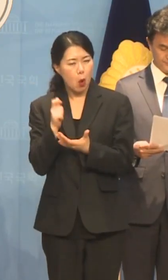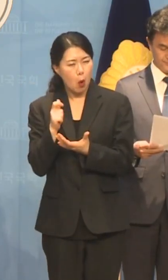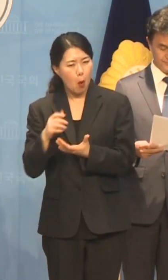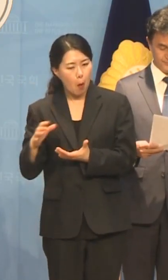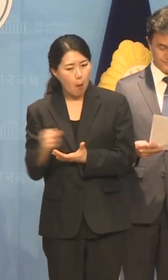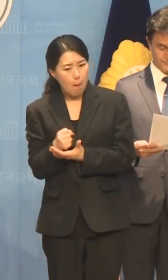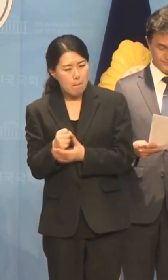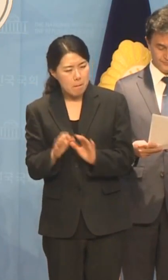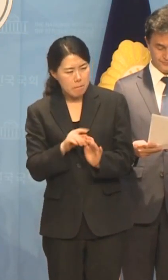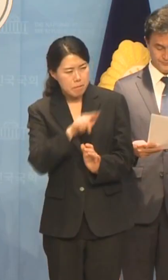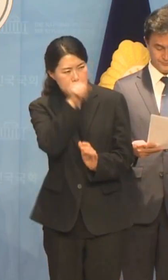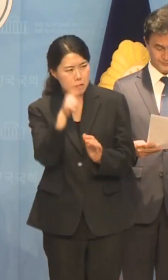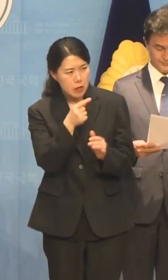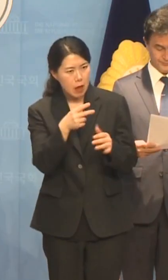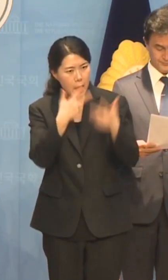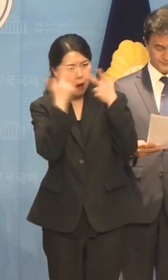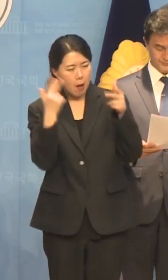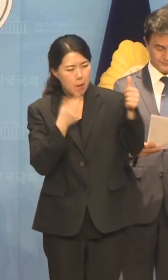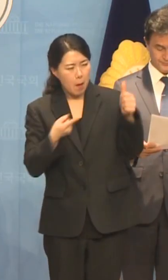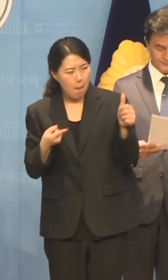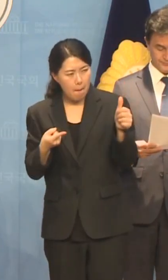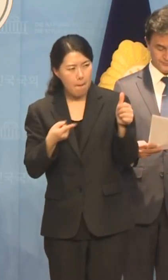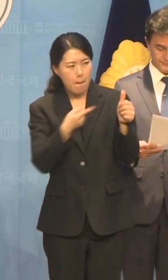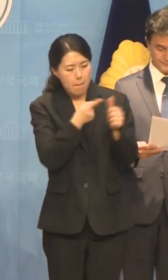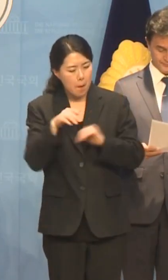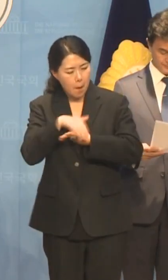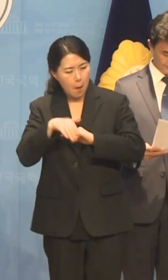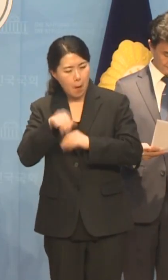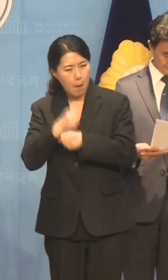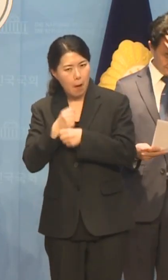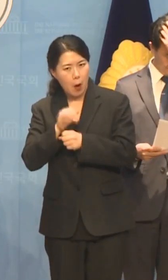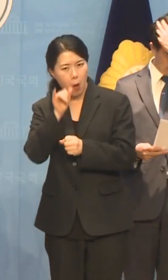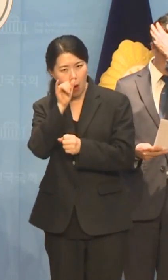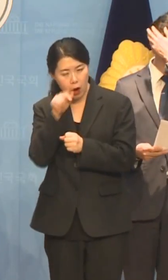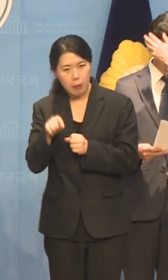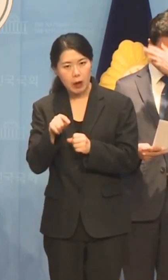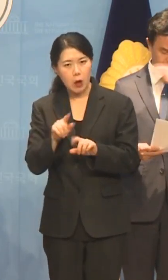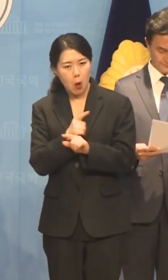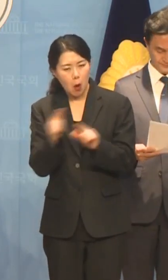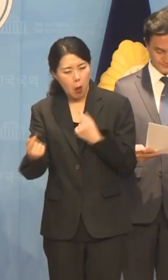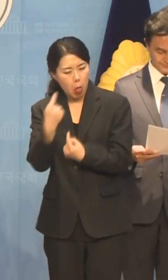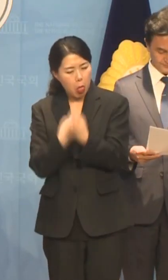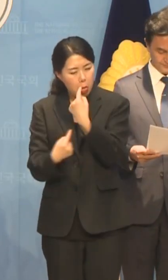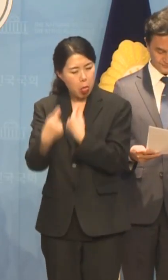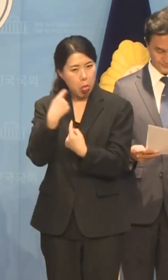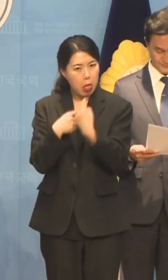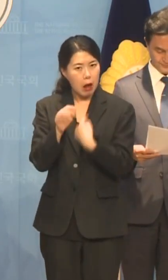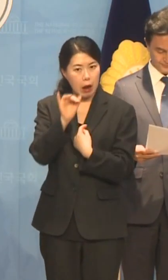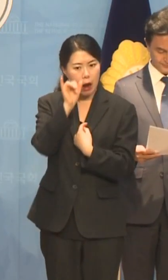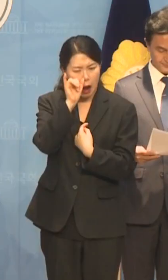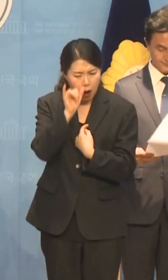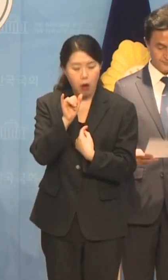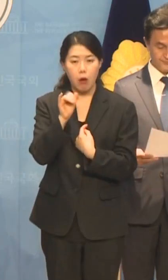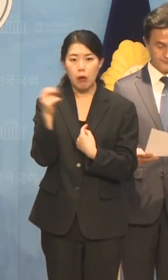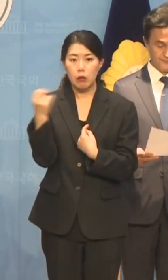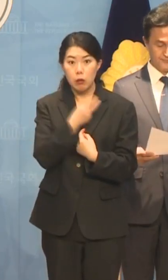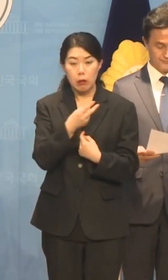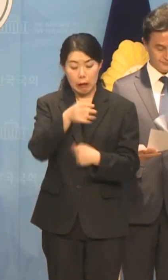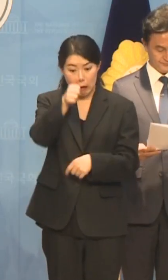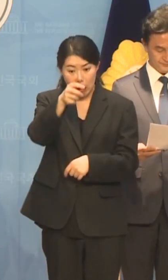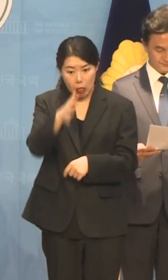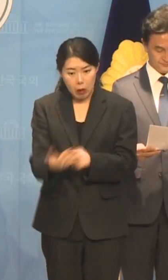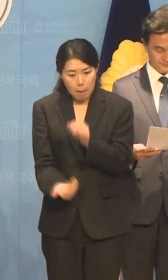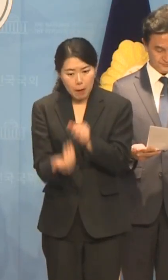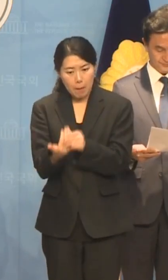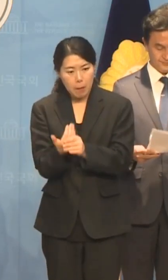대표 암살 계획을 갖고 있다는 다수의 테러 제보가 접수된 데 이어 연달아